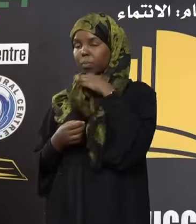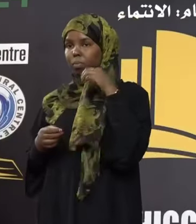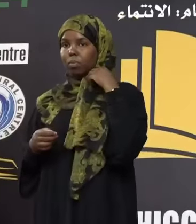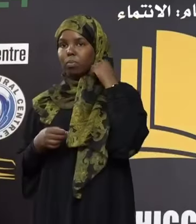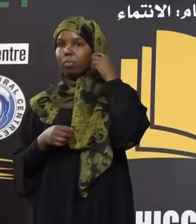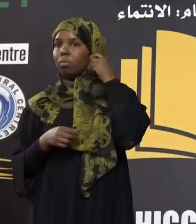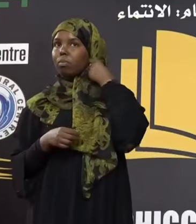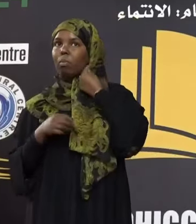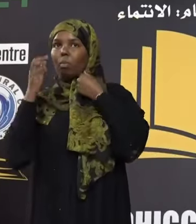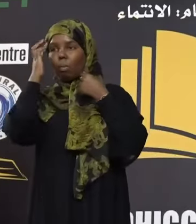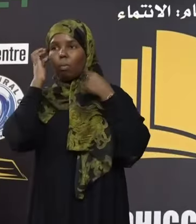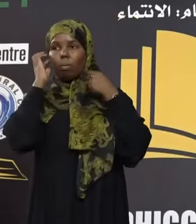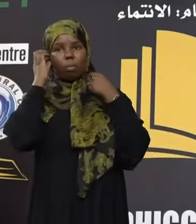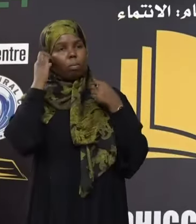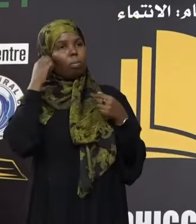waxaan soo dhaweynayaa